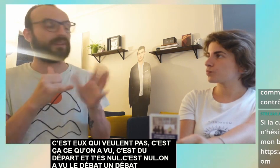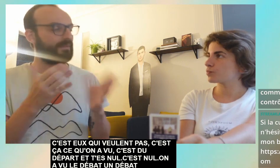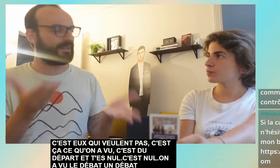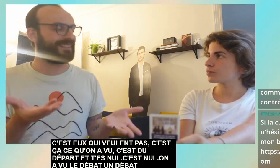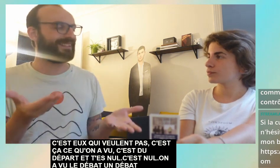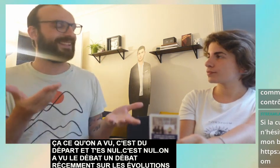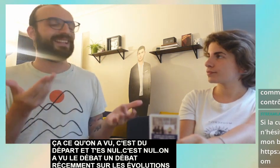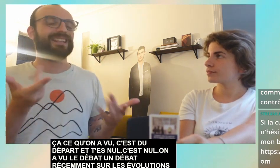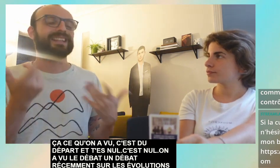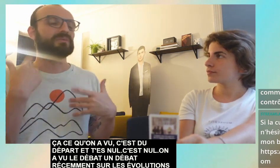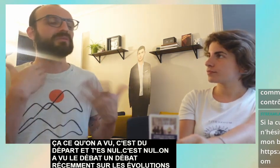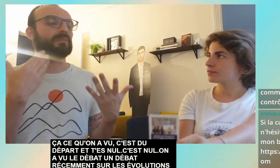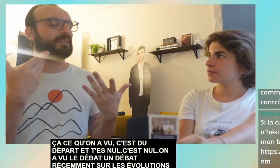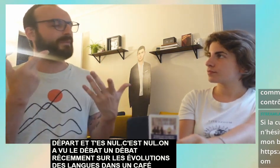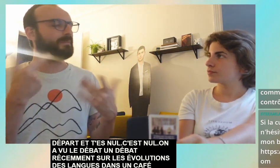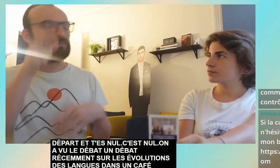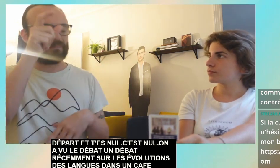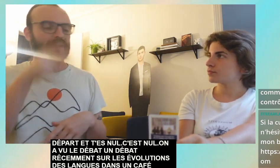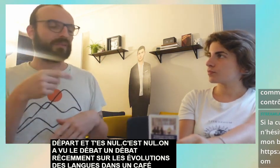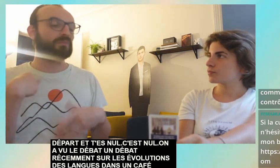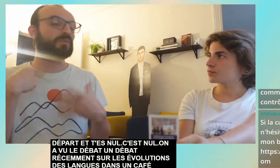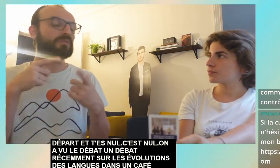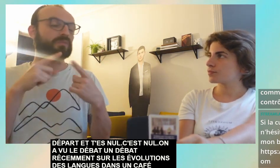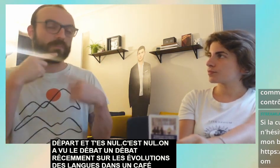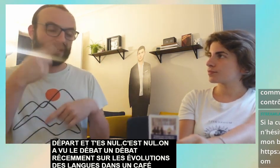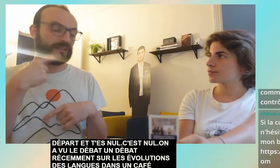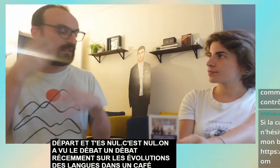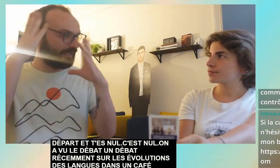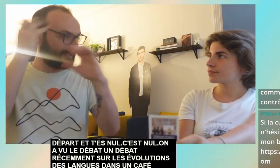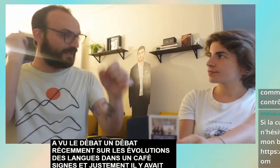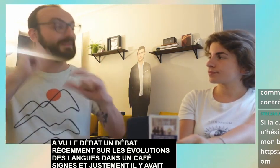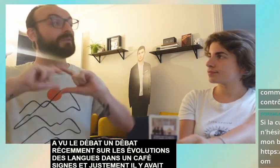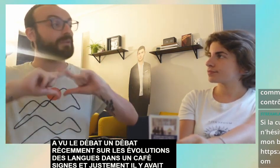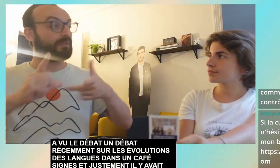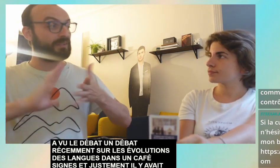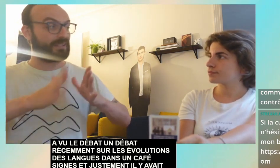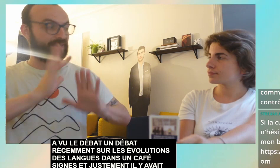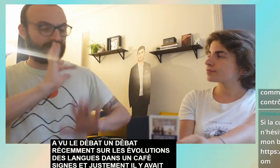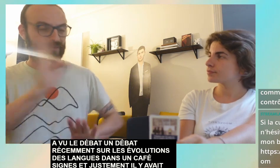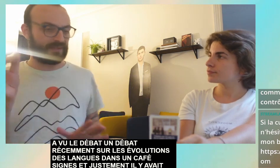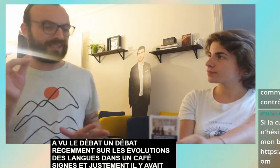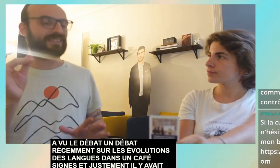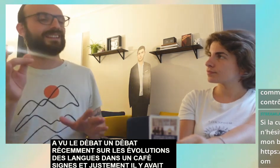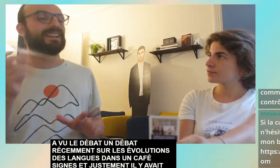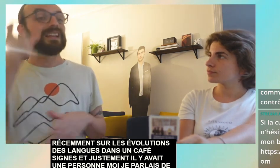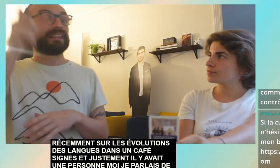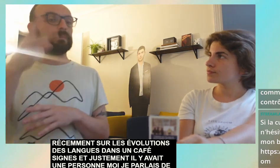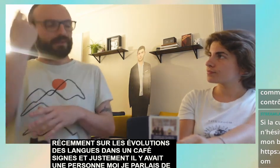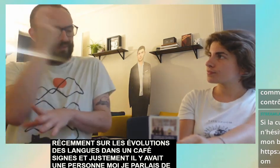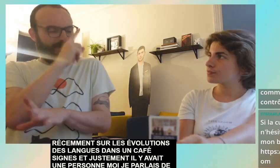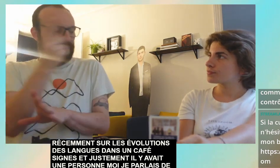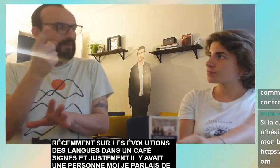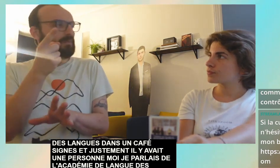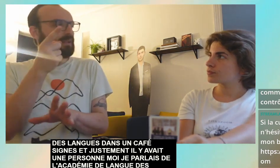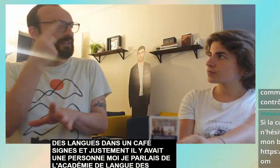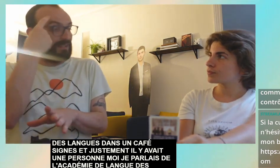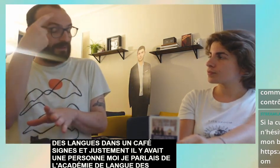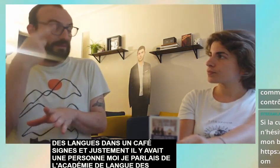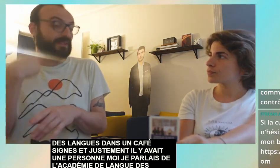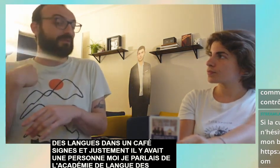café signe. Et justement, il y avait une personne, moi je parlais de l'Académie de langue des signes française. C'était une personne qui n'avait pas compris, qui pensait que